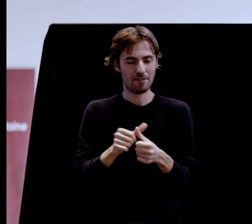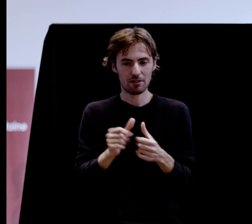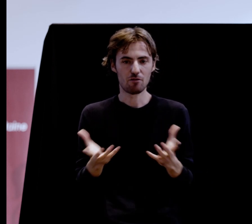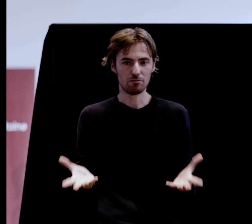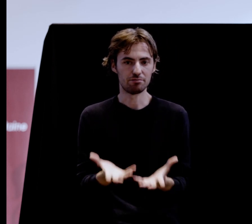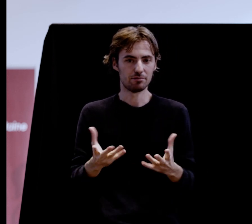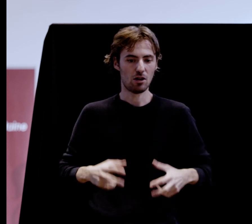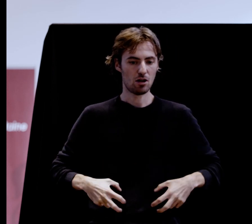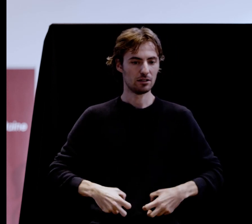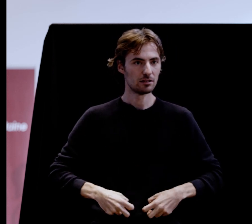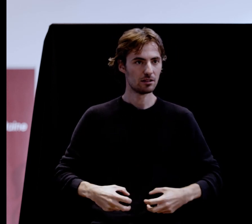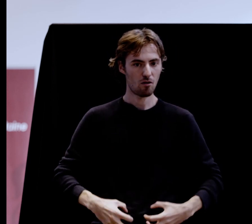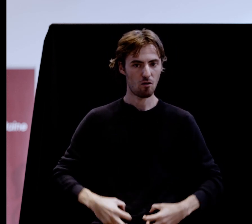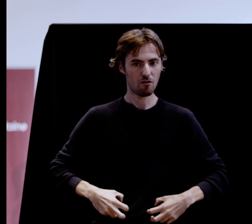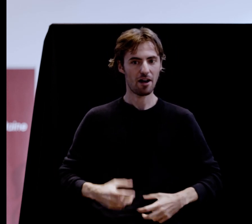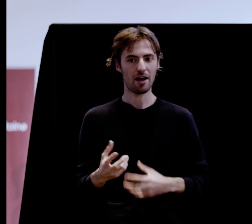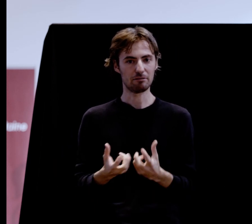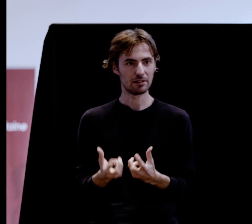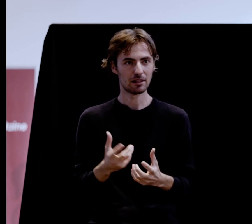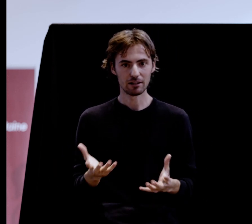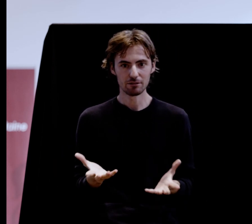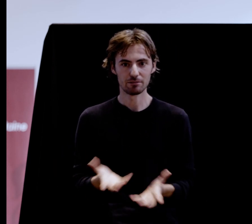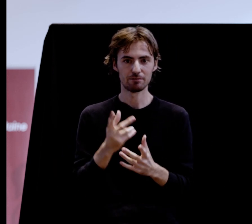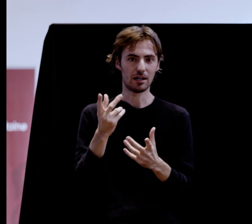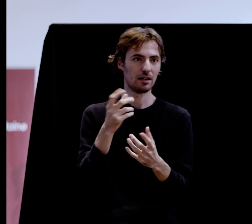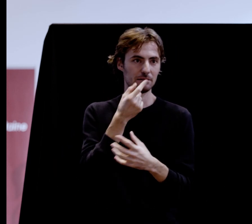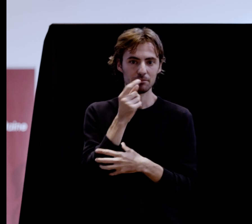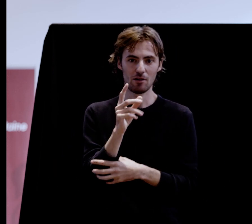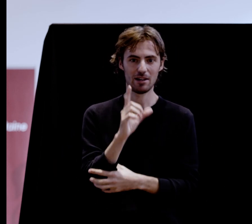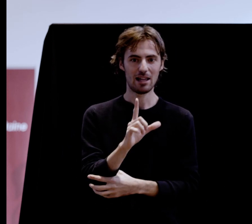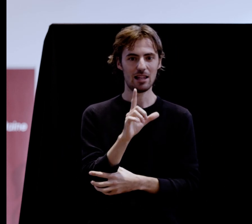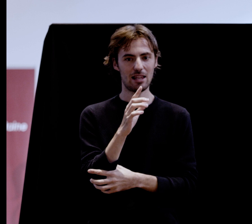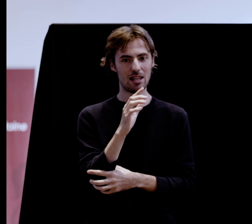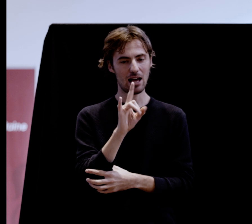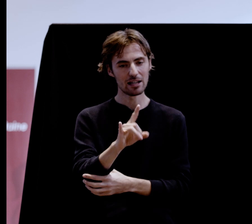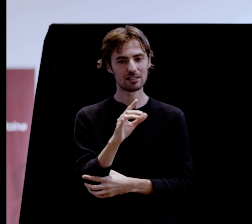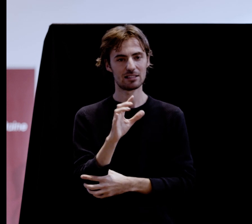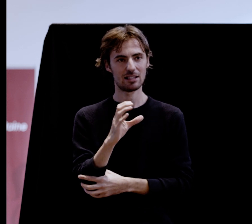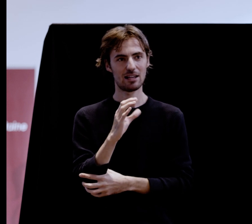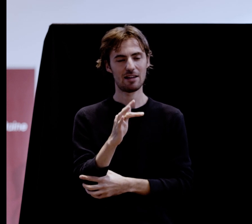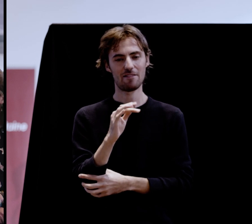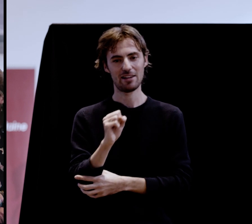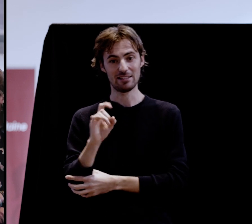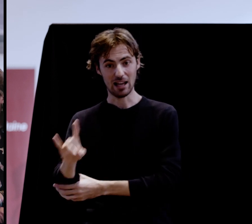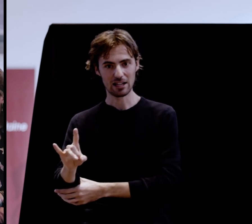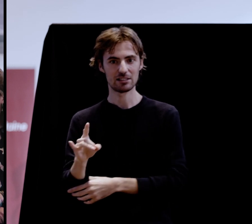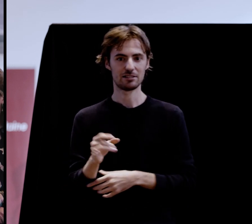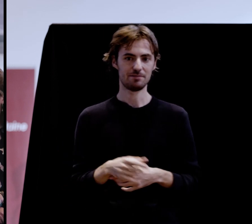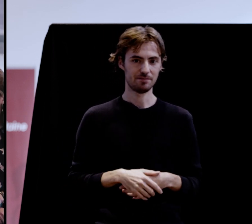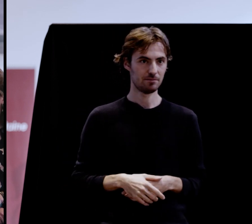l'ovaire avec des traitements par LH-FSH, soit le testicule, pareil, par un traitement